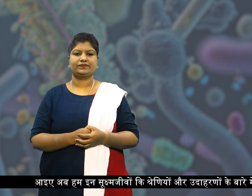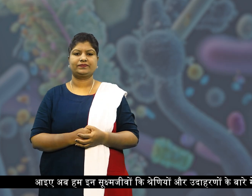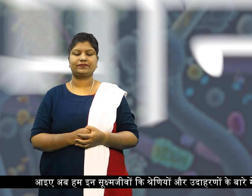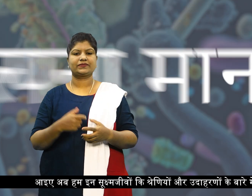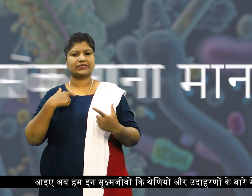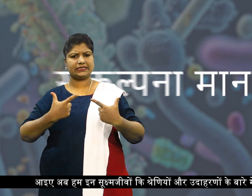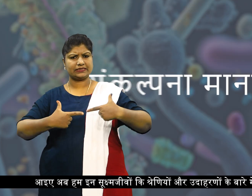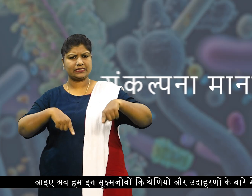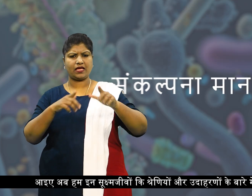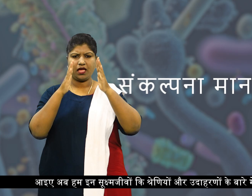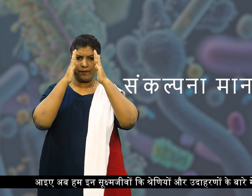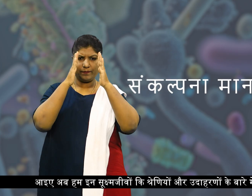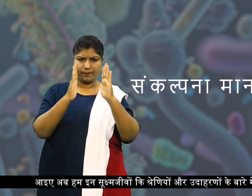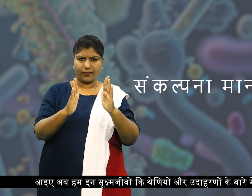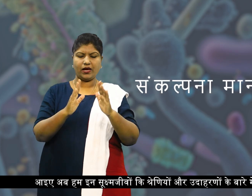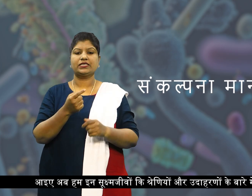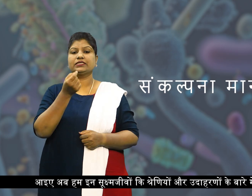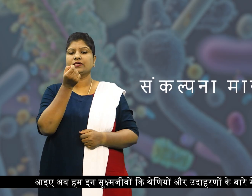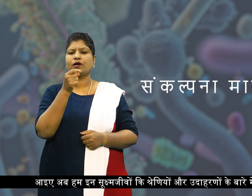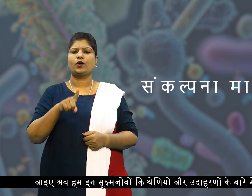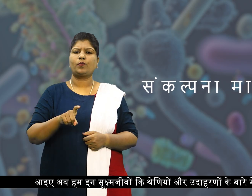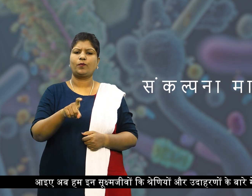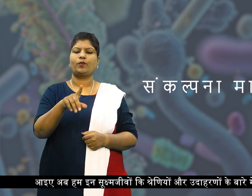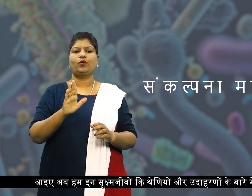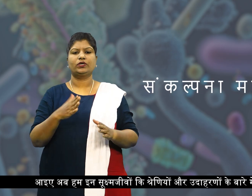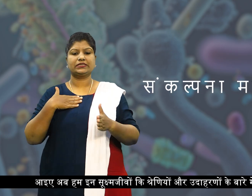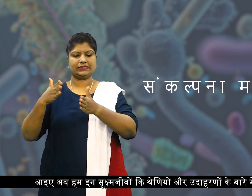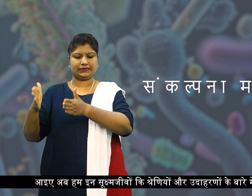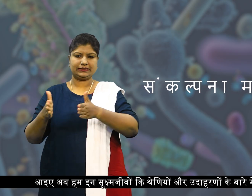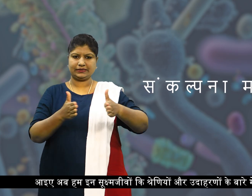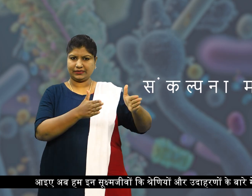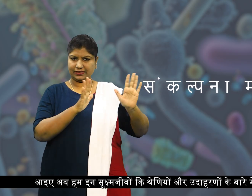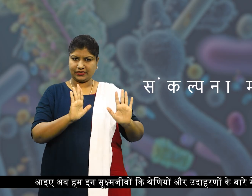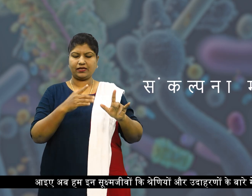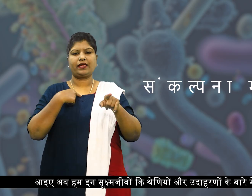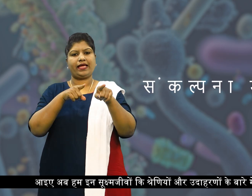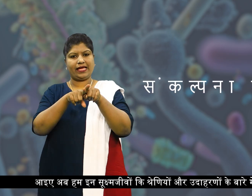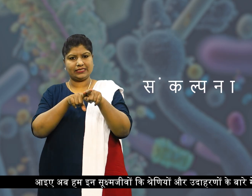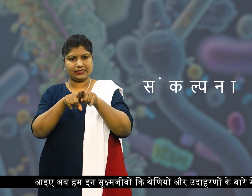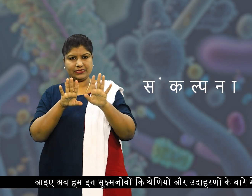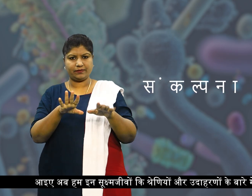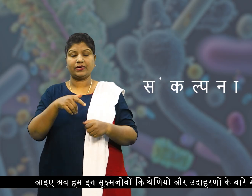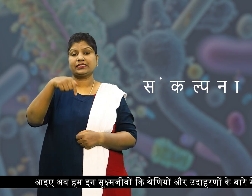आइए अब हम इन सूक्ष्म जीवों के श्रेणियों और उदाहरणों के बारे में कुछ जानेंगे।